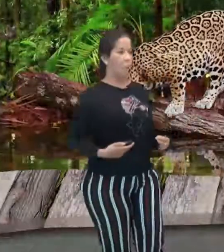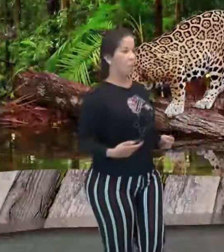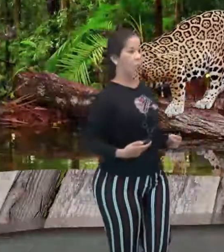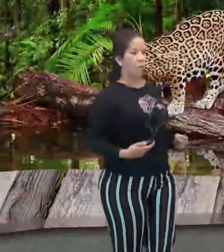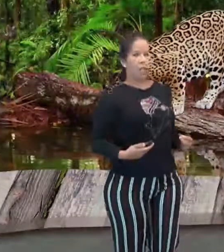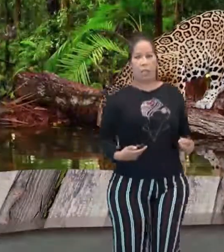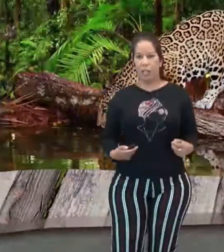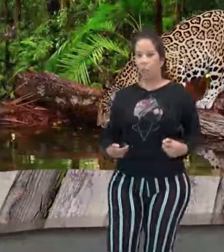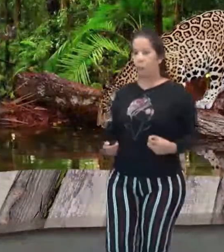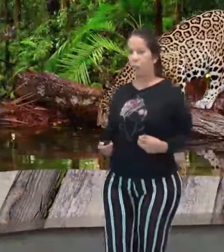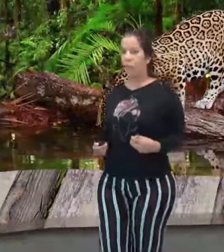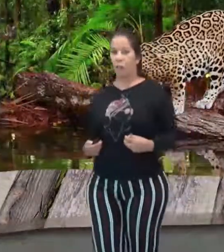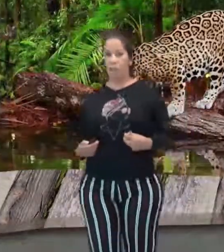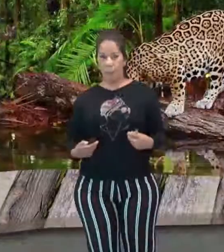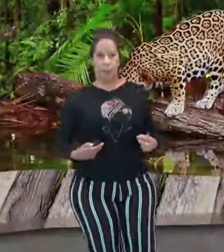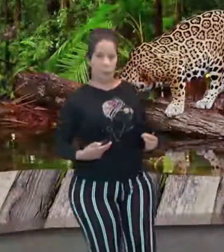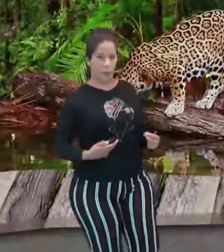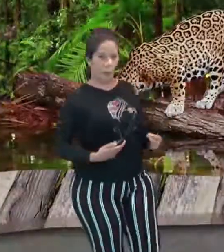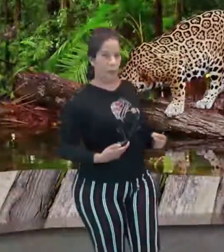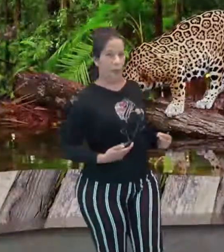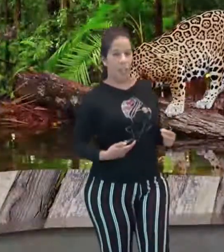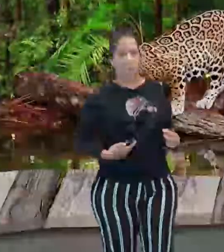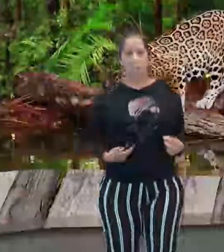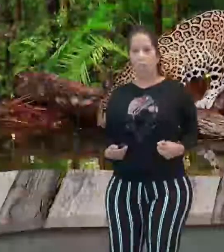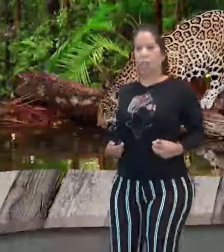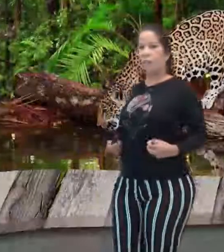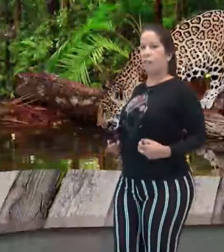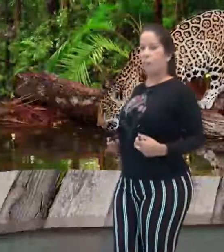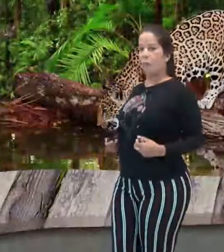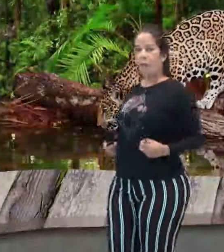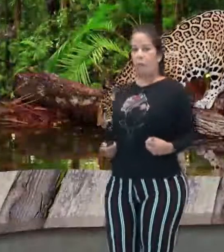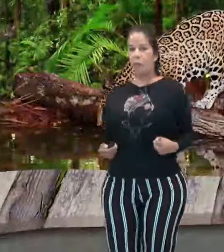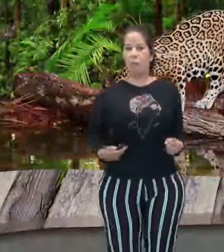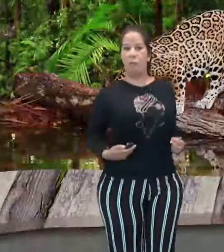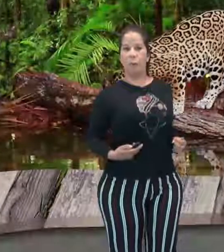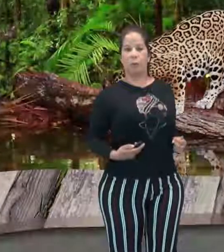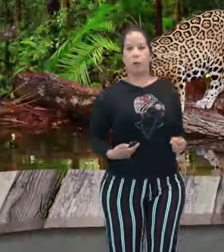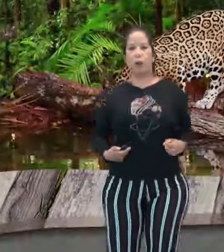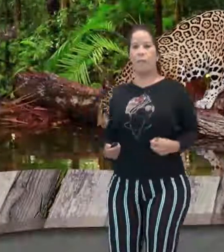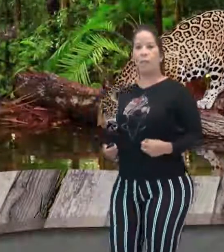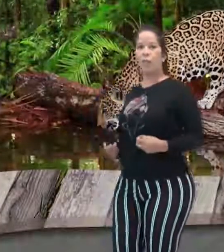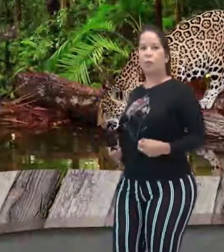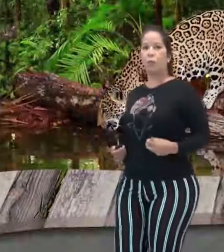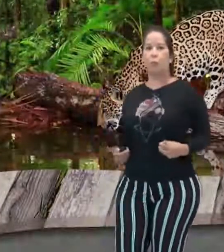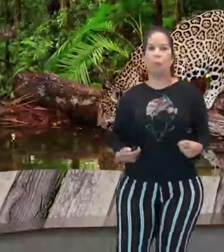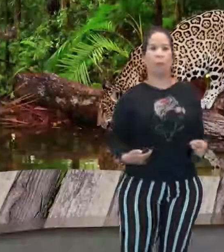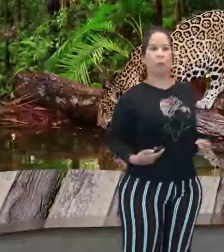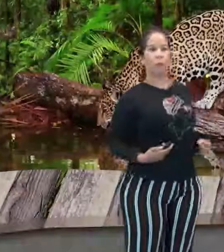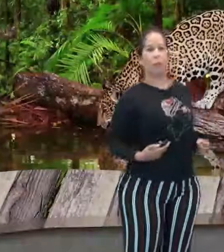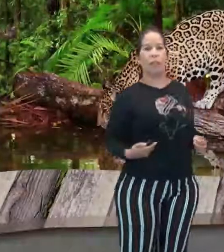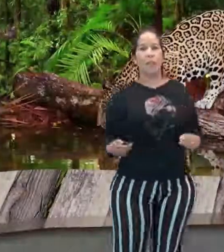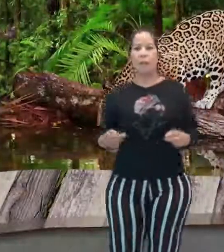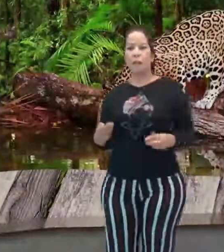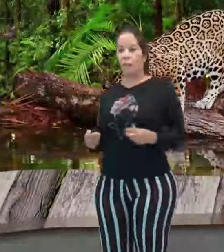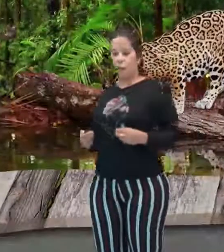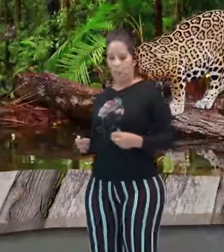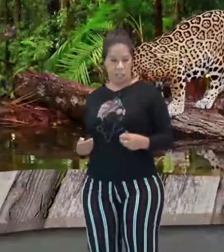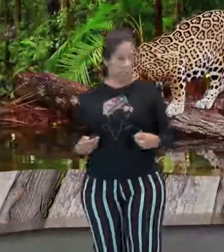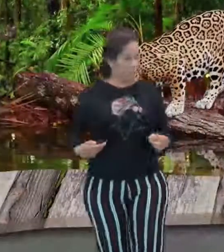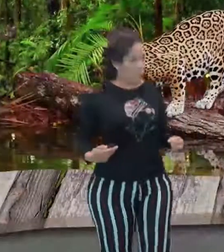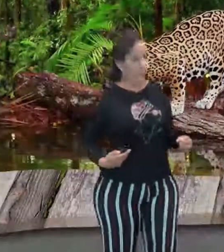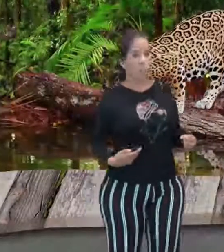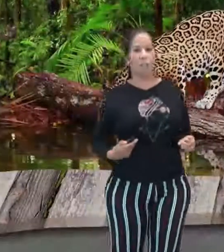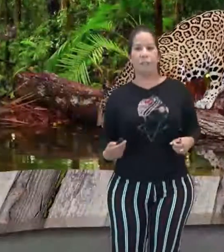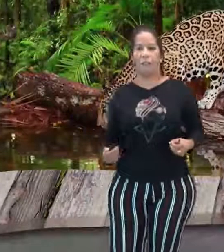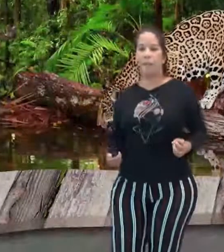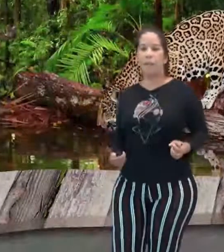viu um pombo querendo se mostrar para sua fêmea? Ele infla assim um peitozinho, um peitoral e fica ali todo, né?